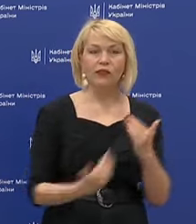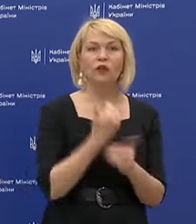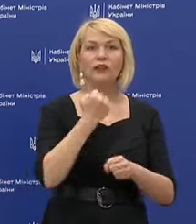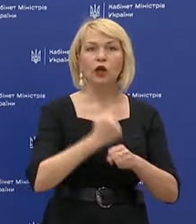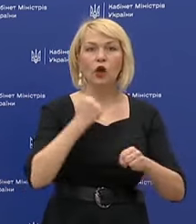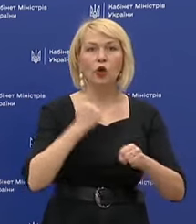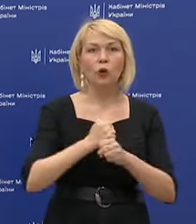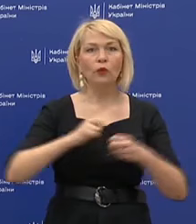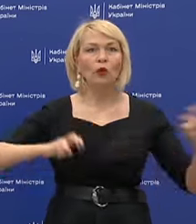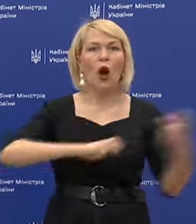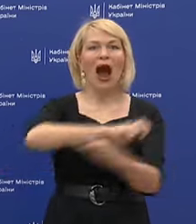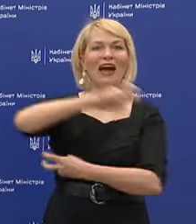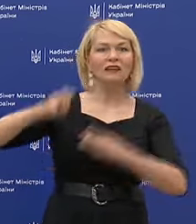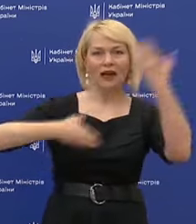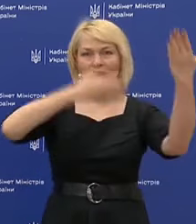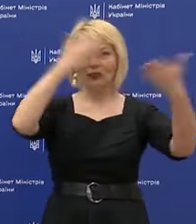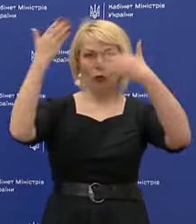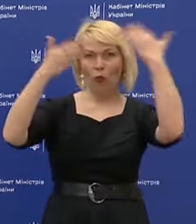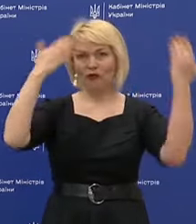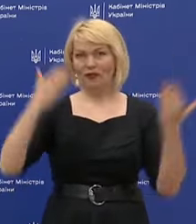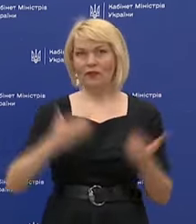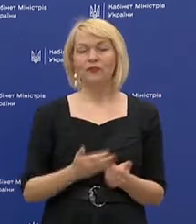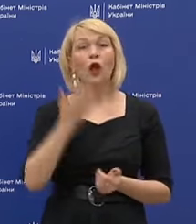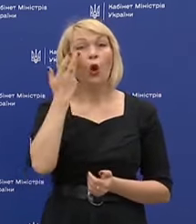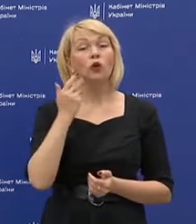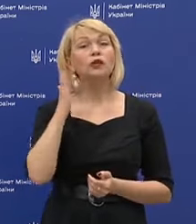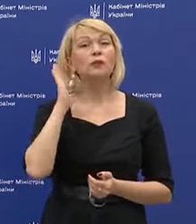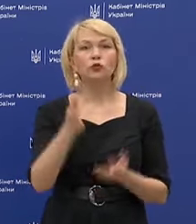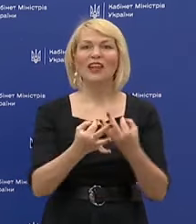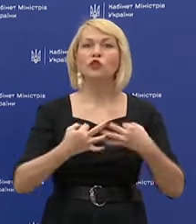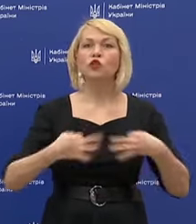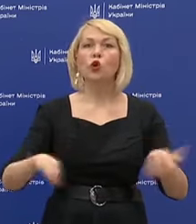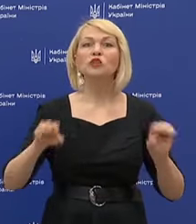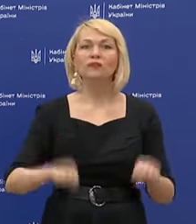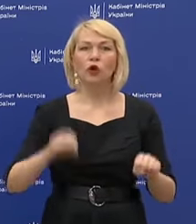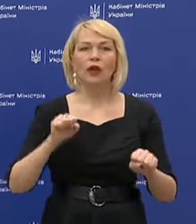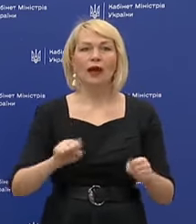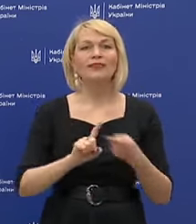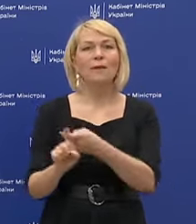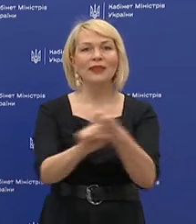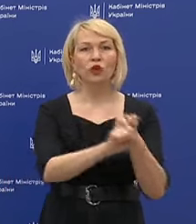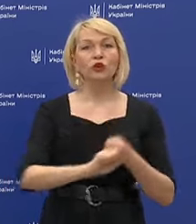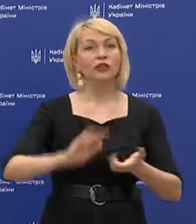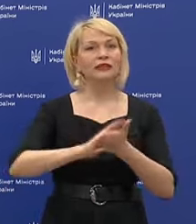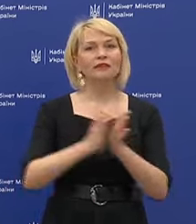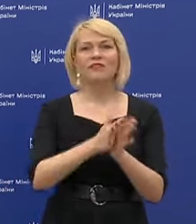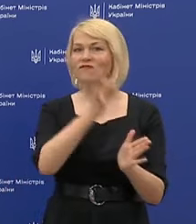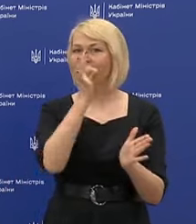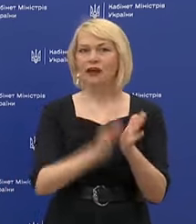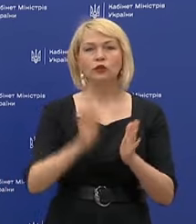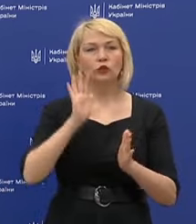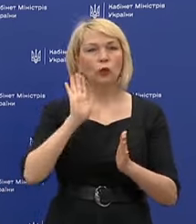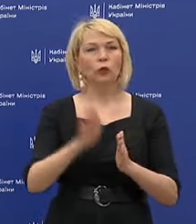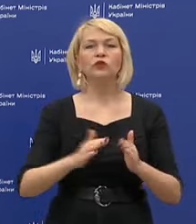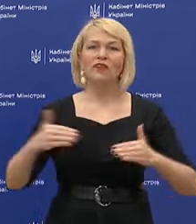роботу атракціонів? Коли буде дозволяти епідеміологічна ситуація, відразу буде